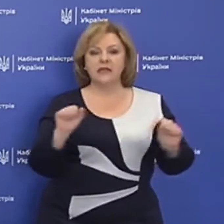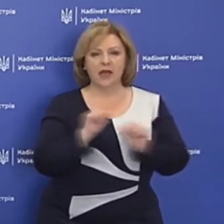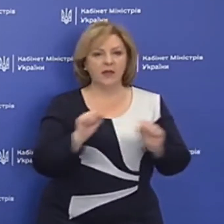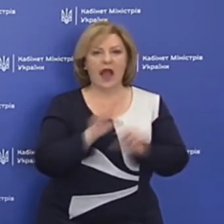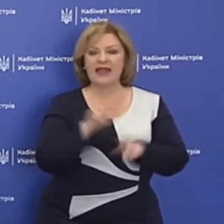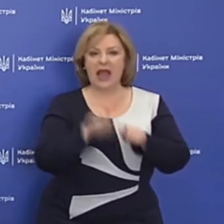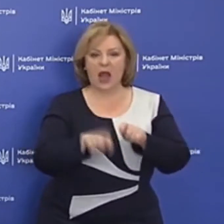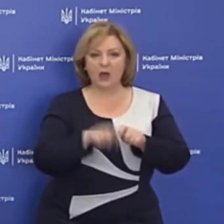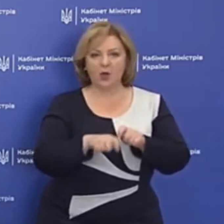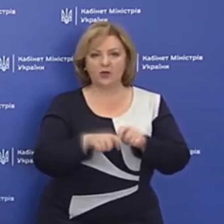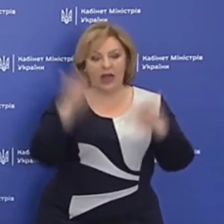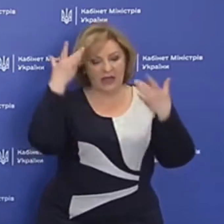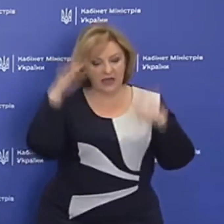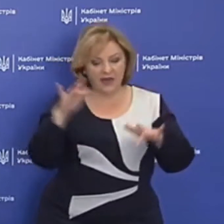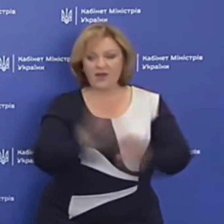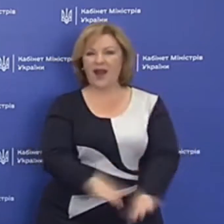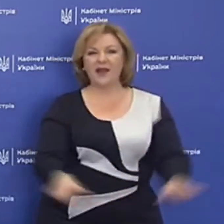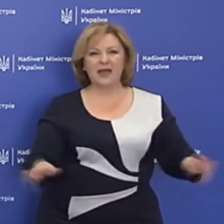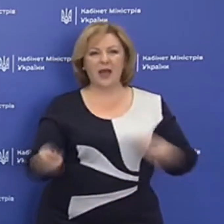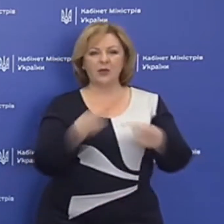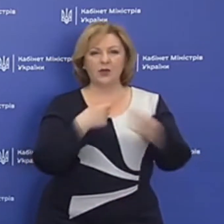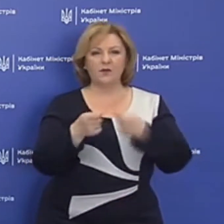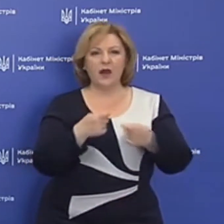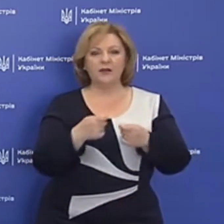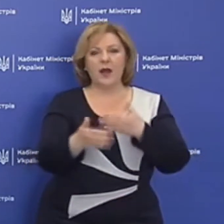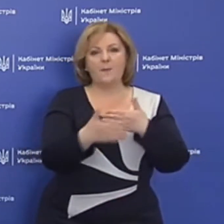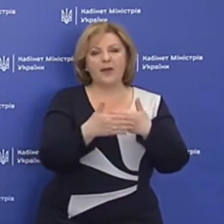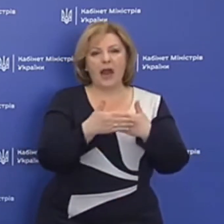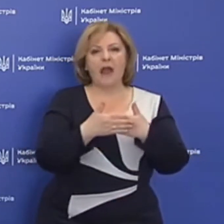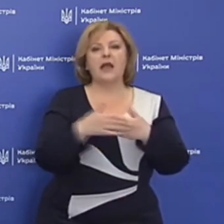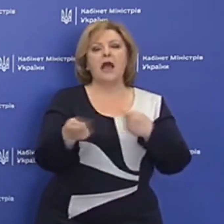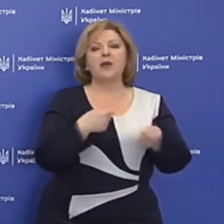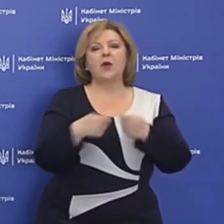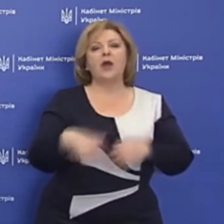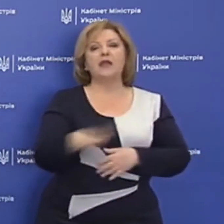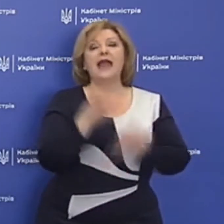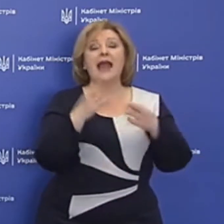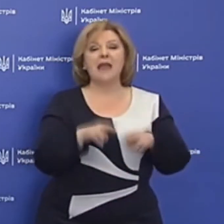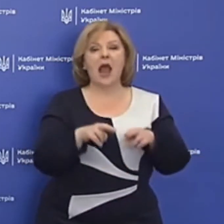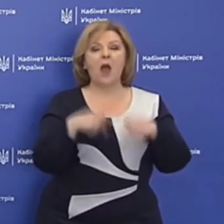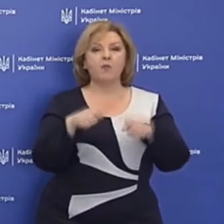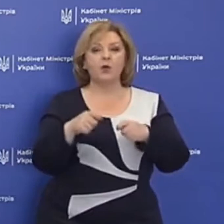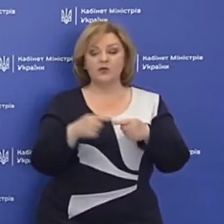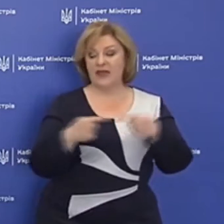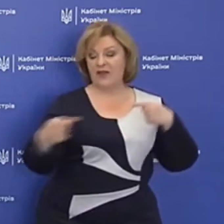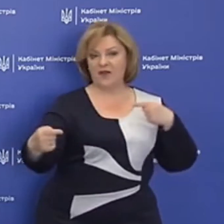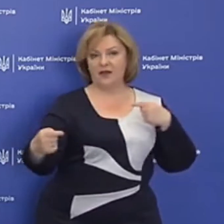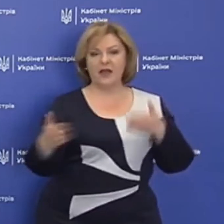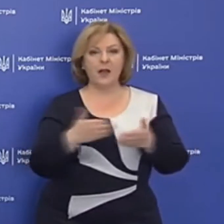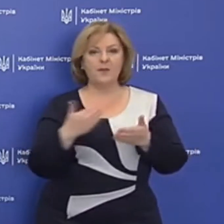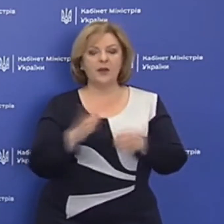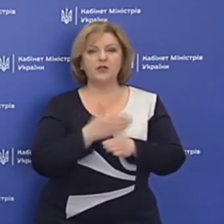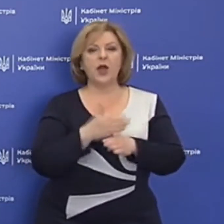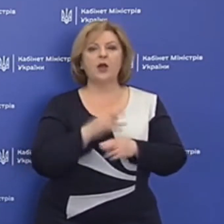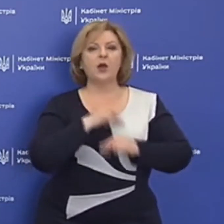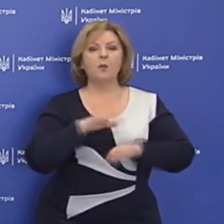торгівлі на прилеглих до ринку території. Для продавців також відстань між робочими місцями продавців